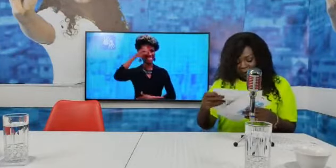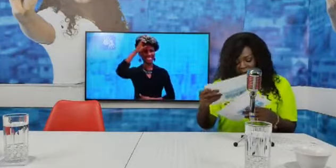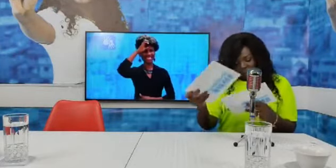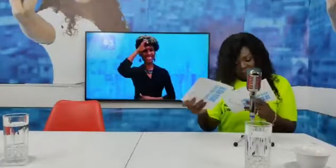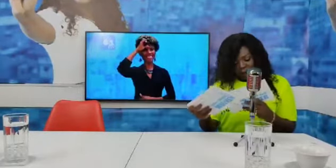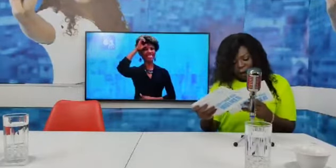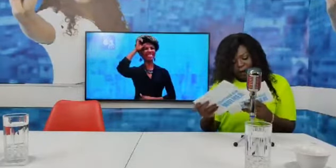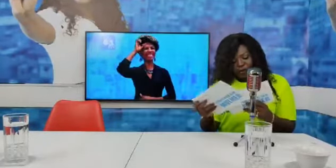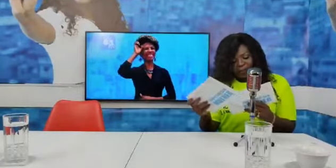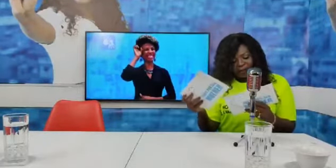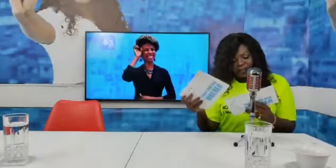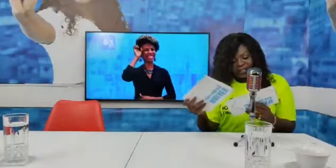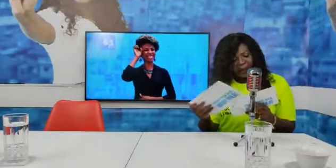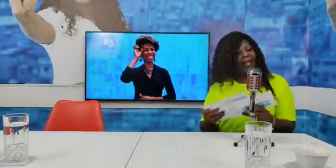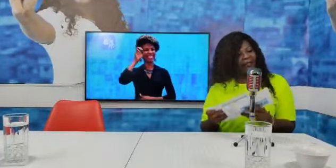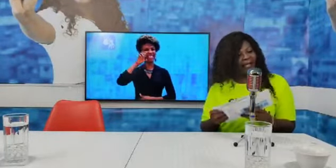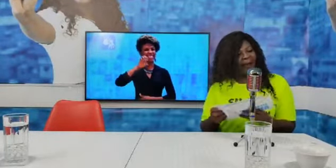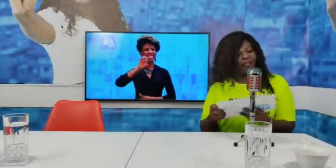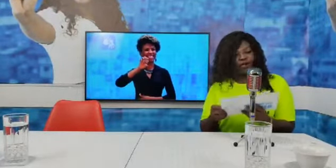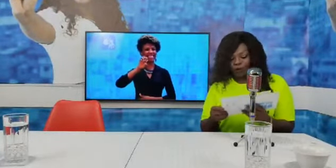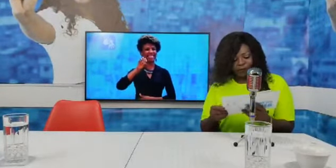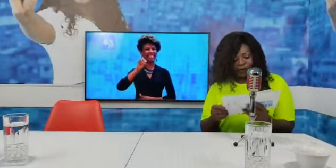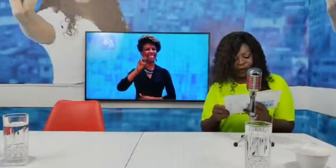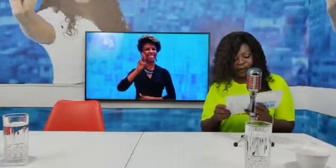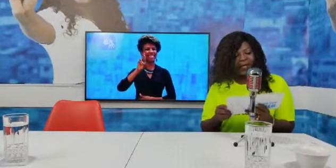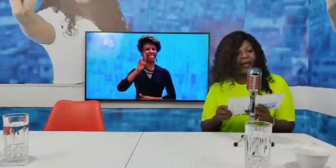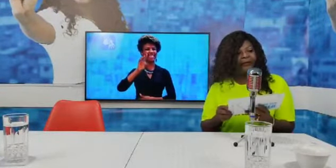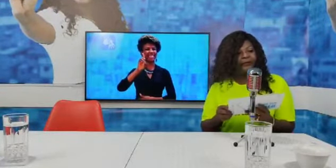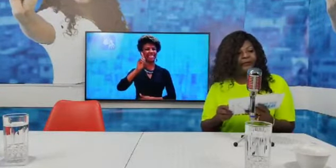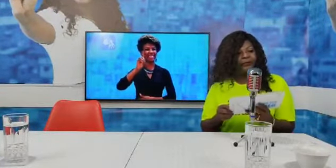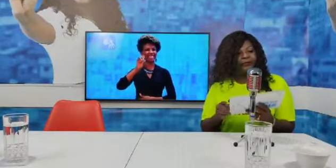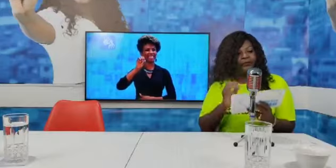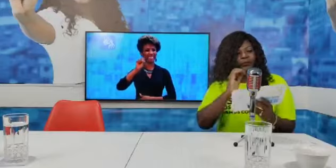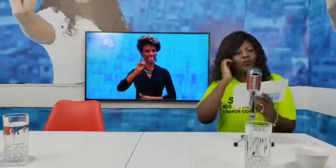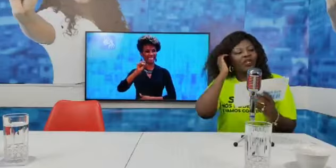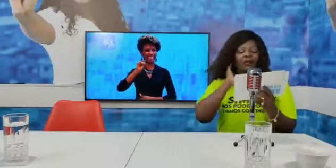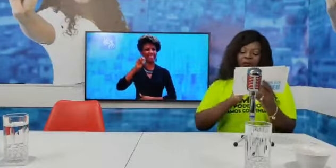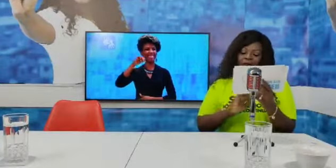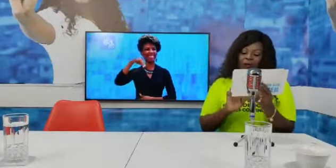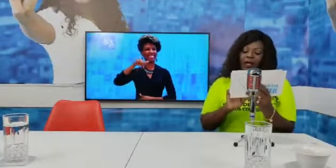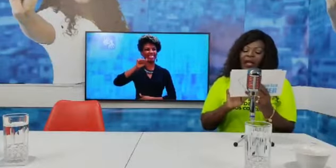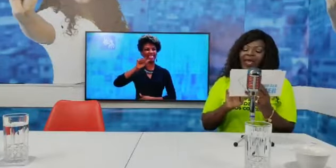tá? E qual é o nome da nossa intérprete, que eu não estou vendo aqui?